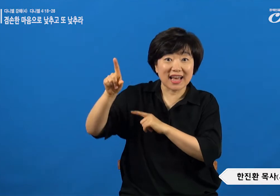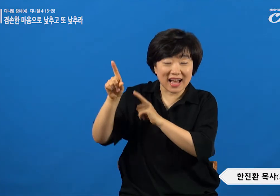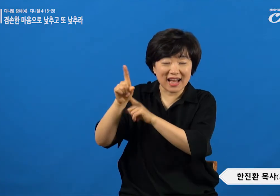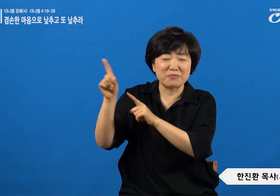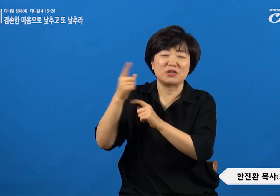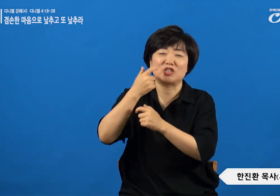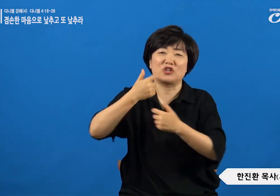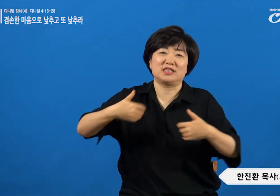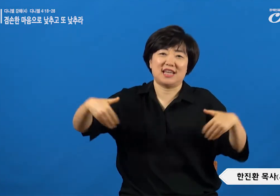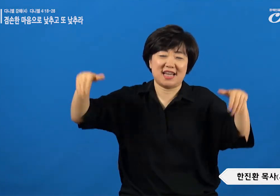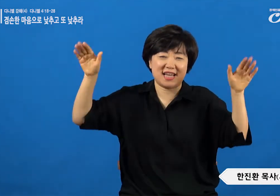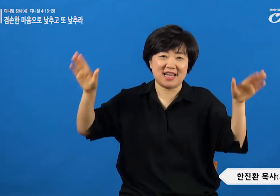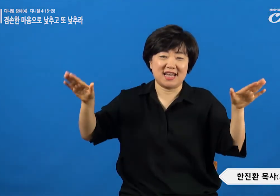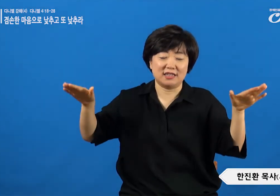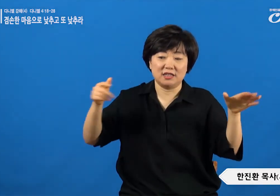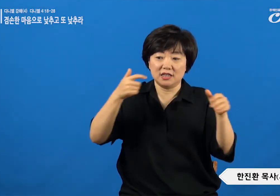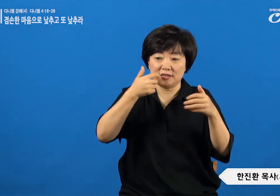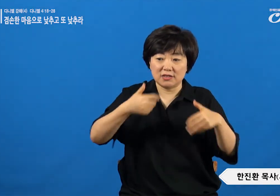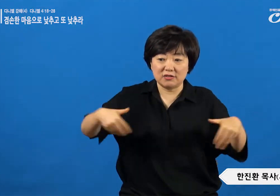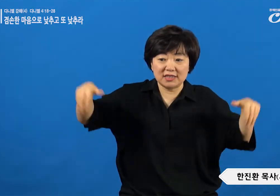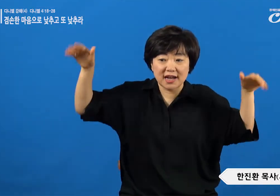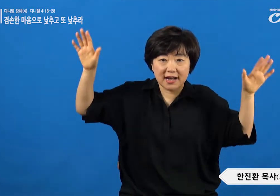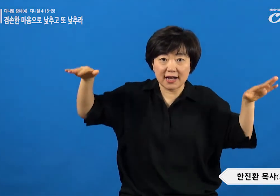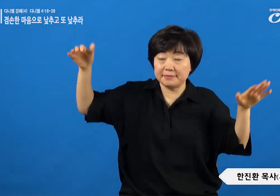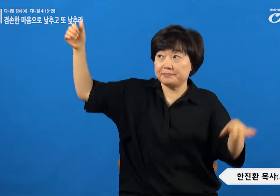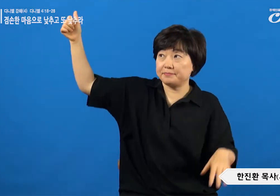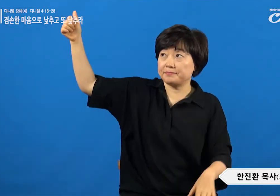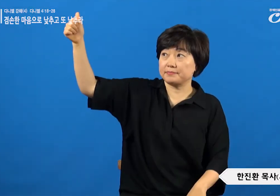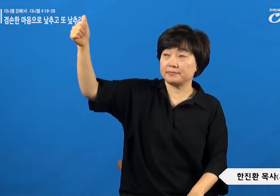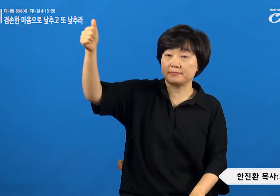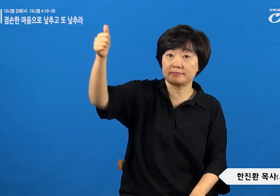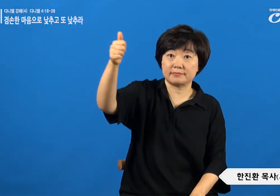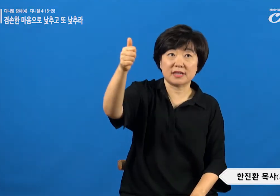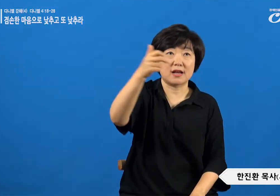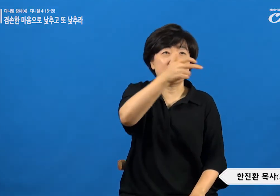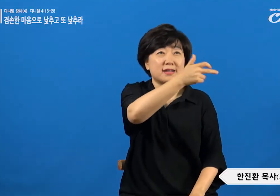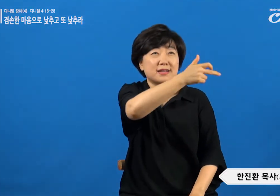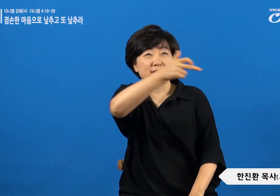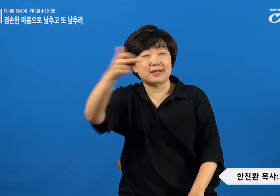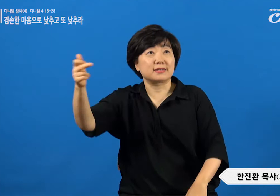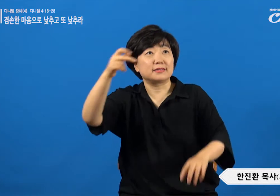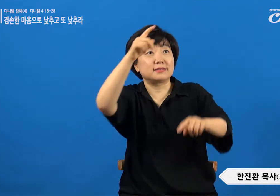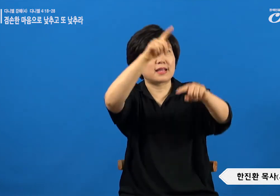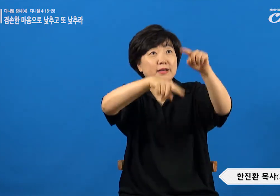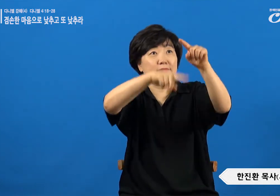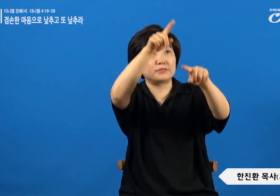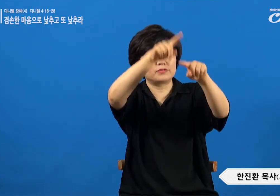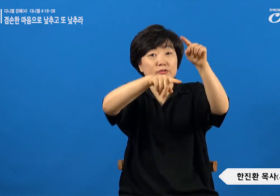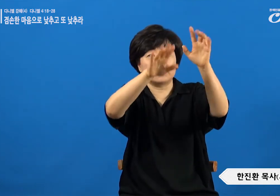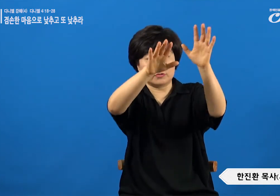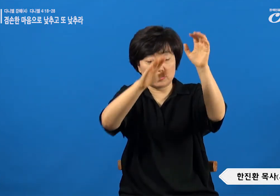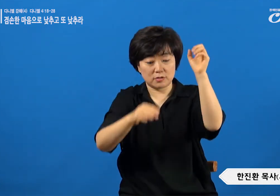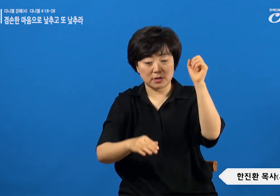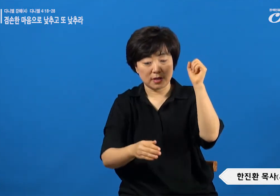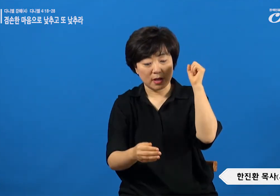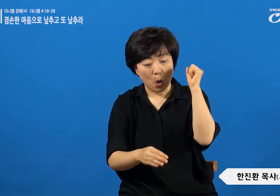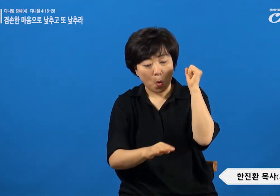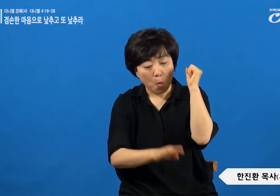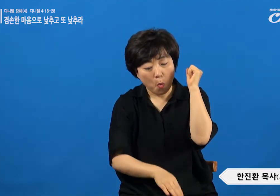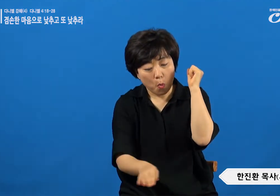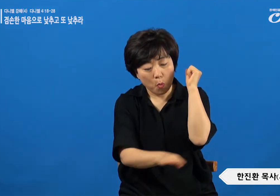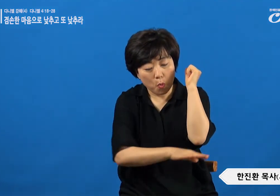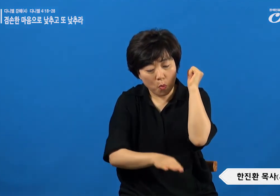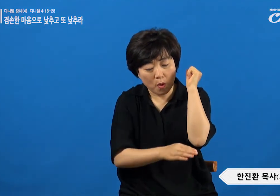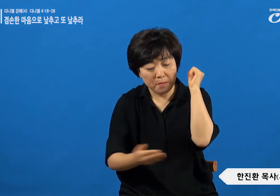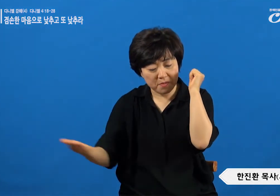천사를 가리킵니다. 그 천사가 그 거대한 나무를 그루터기만 조금